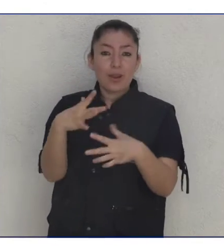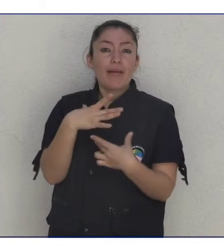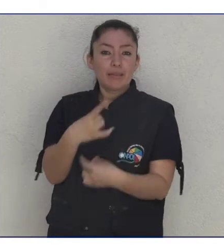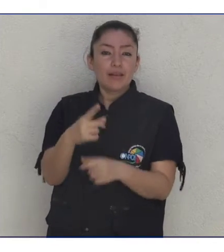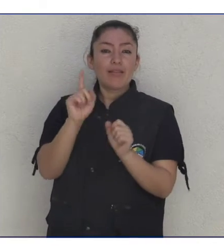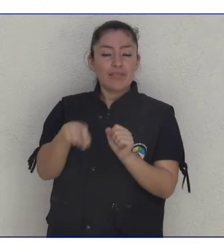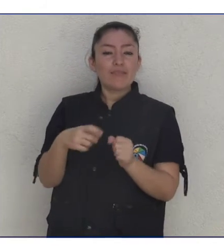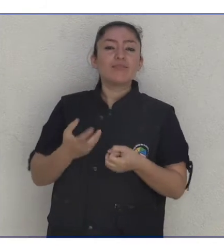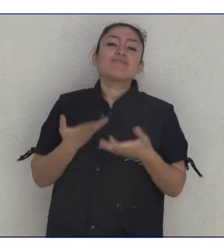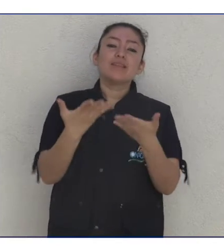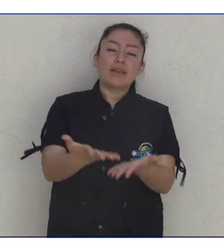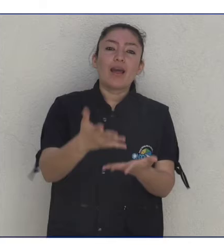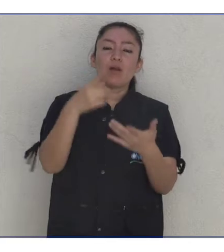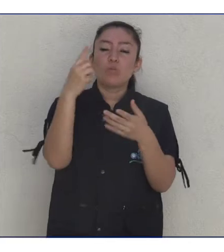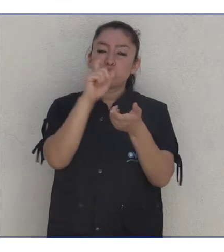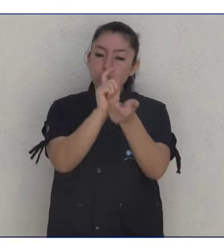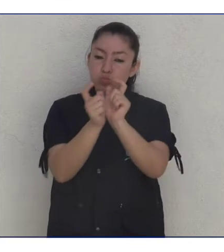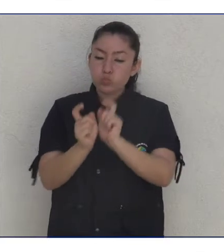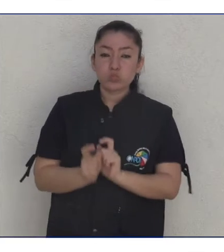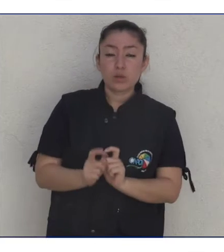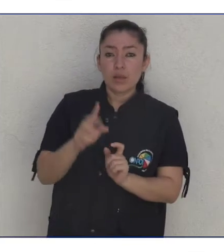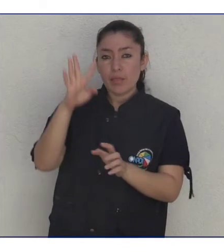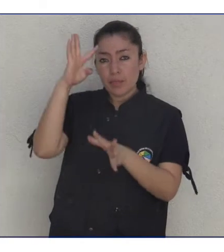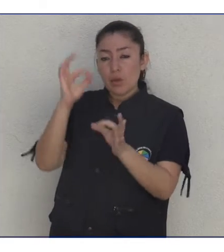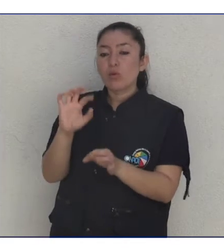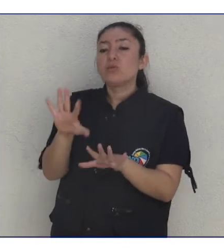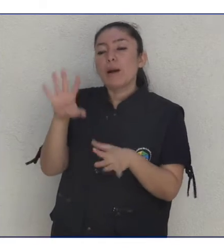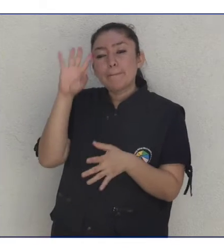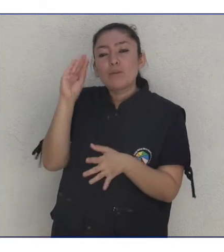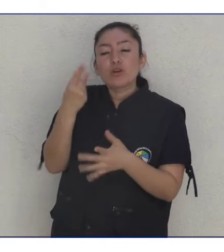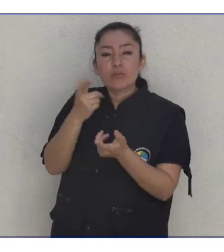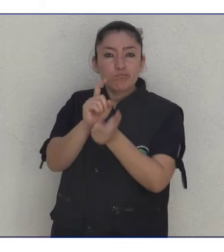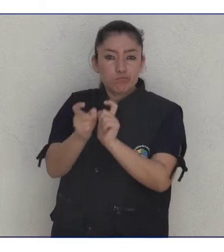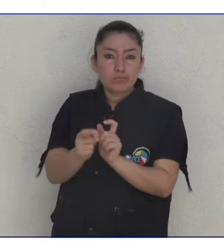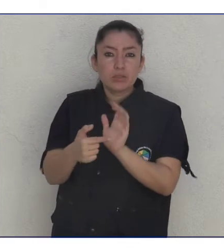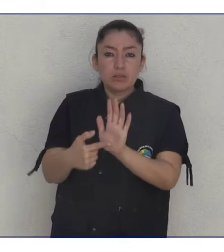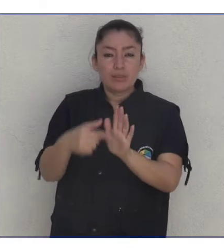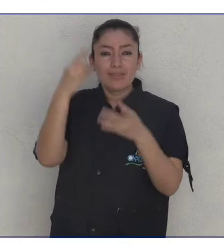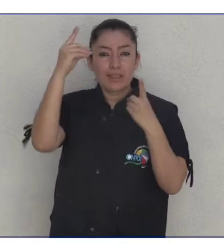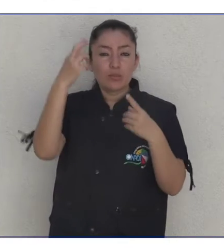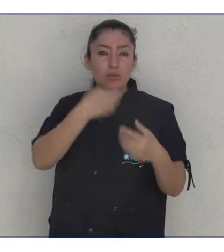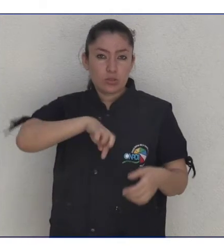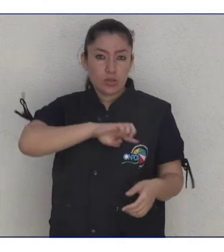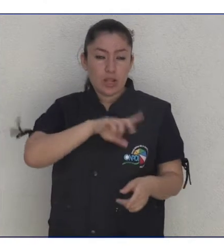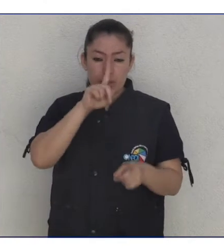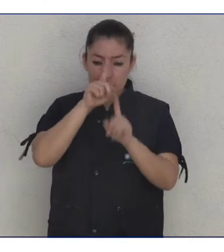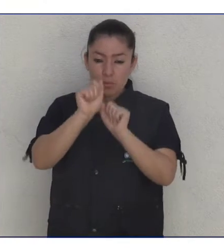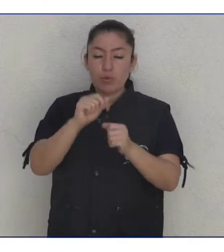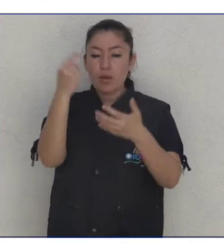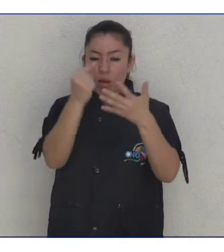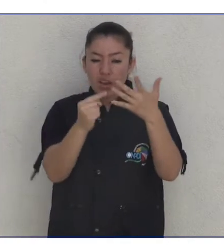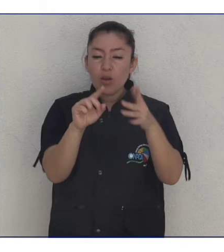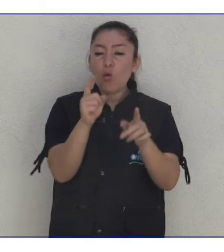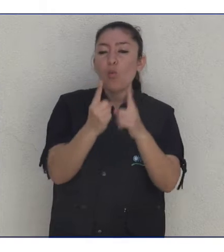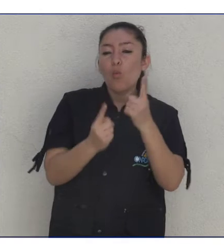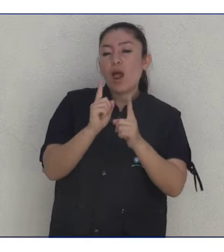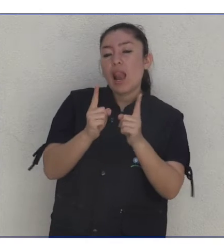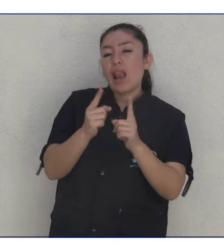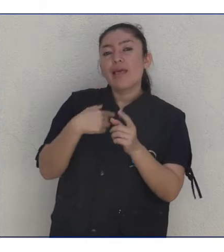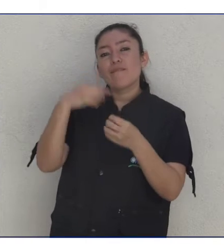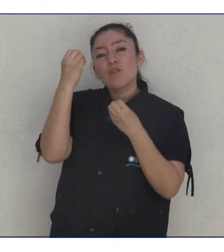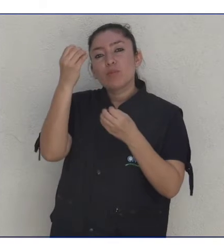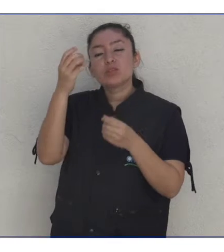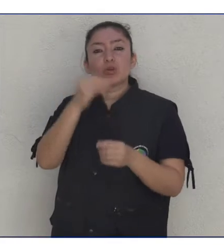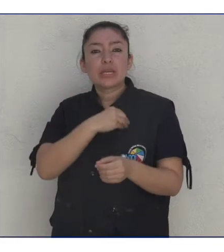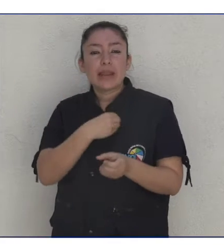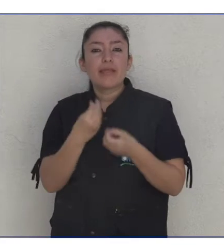debe entregar una solicitud de modificaciones en las que se señale el sistema de datos personales, indique las modificaciones que desea realizar